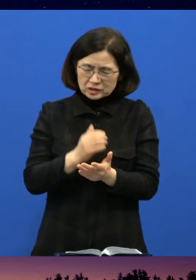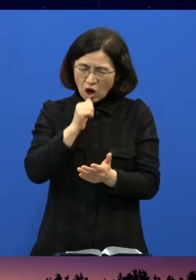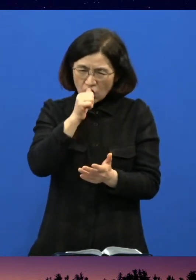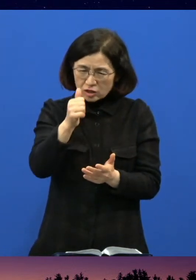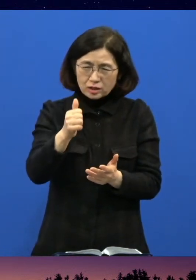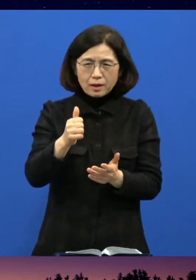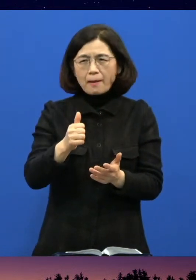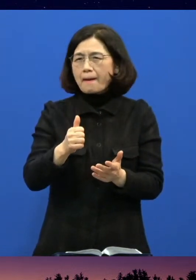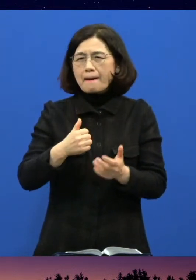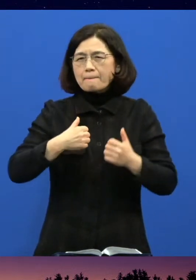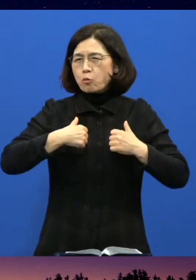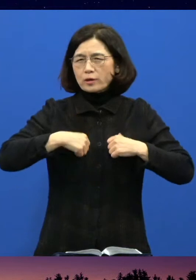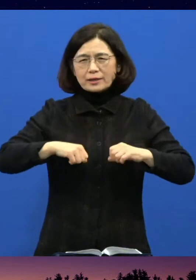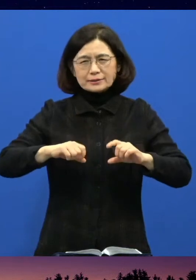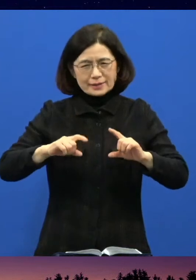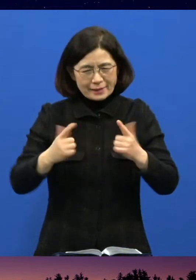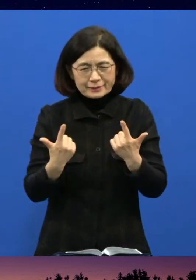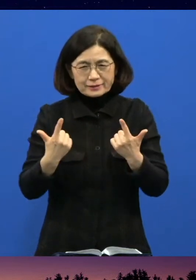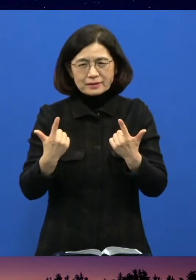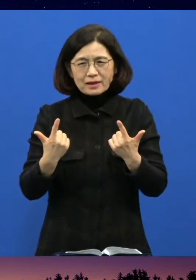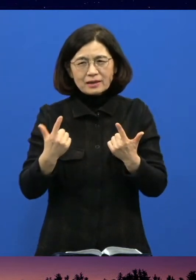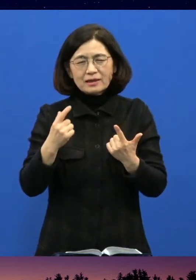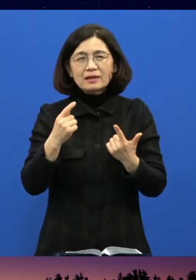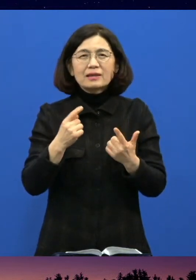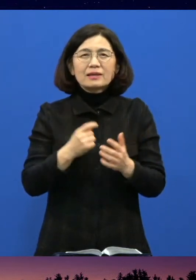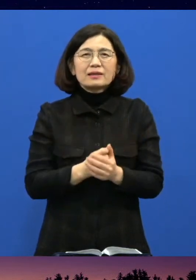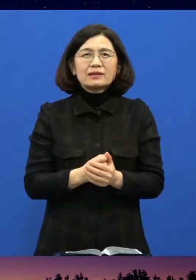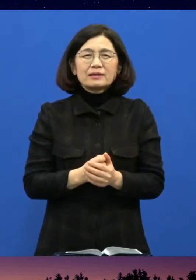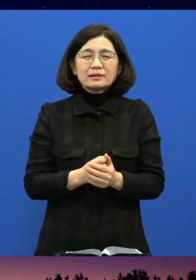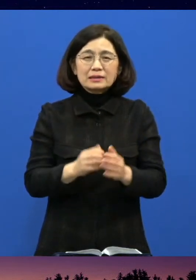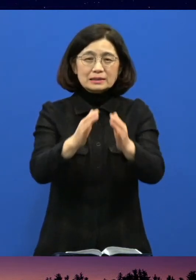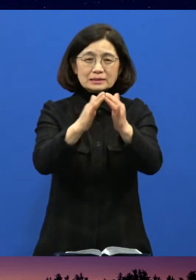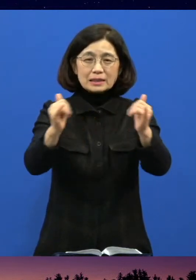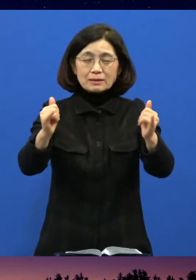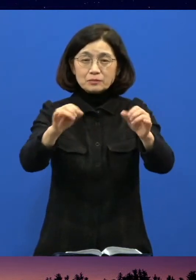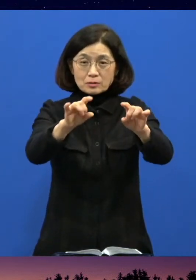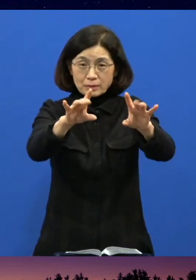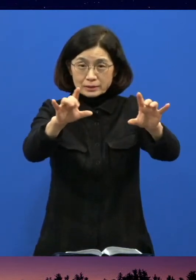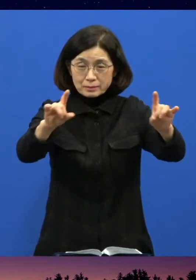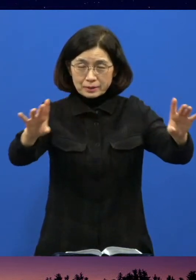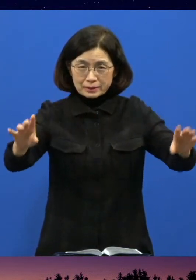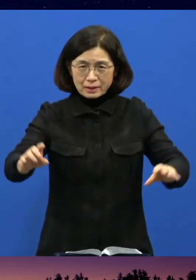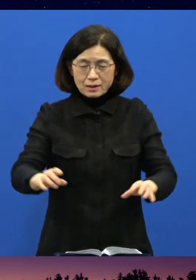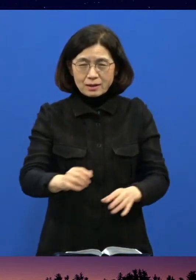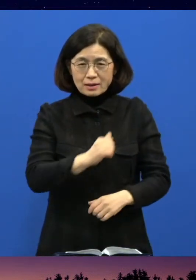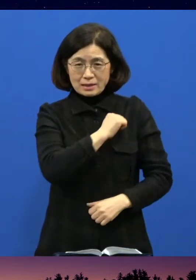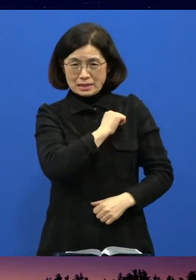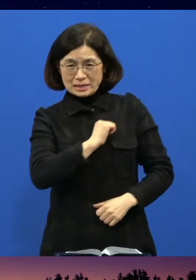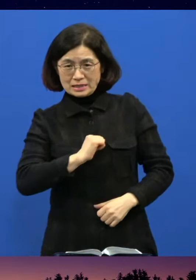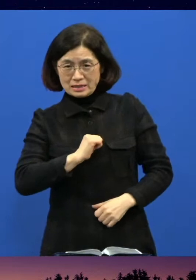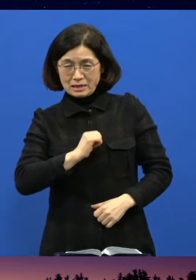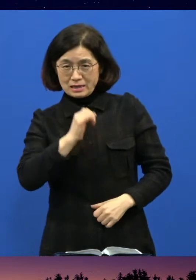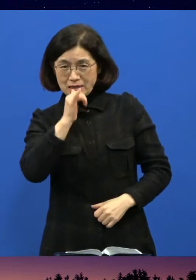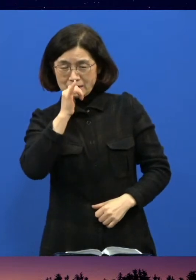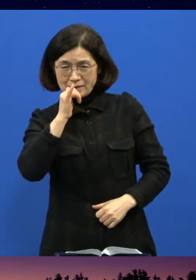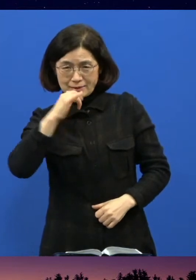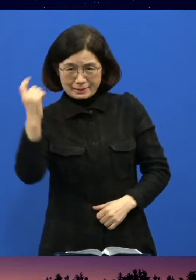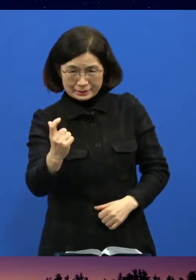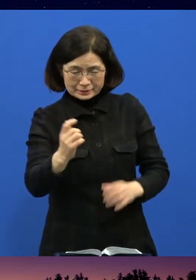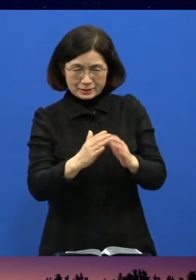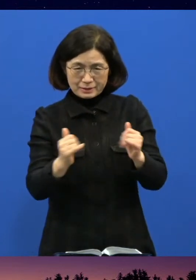여러분. 여러분, 사람들 중에는 인내력이 좀 강한 사람이 있습니다. 인내력이 좀 없는 사람도 있고 약한 사람도